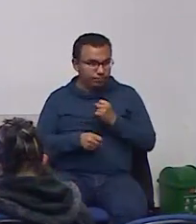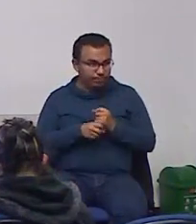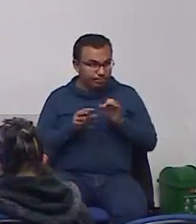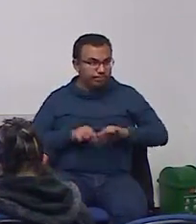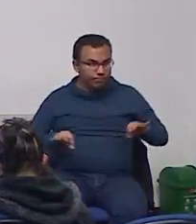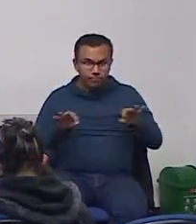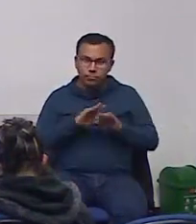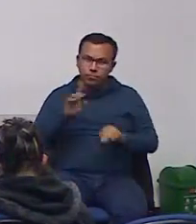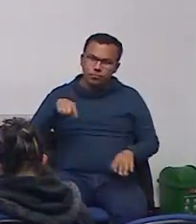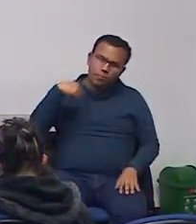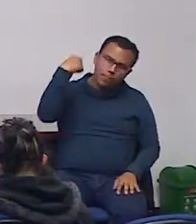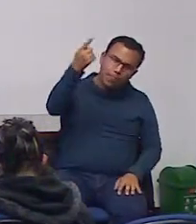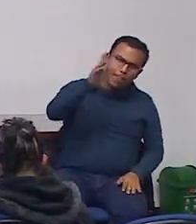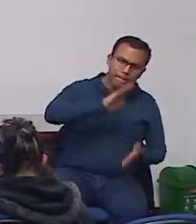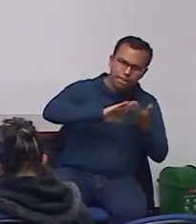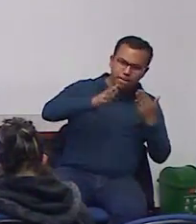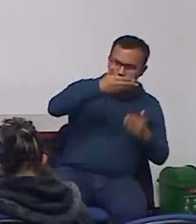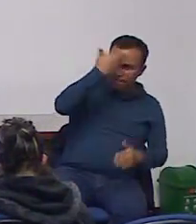importante